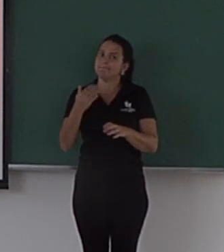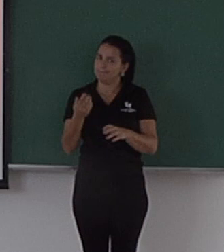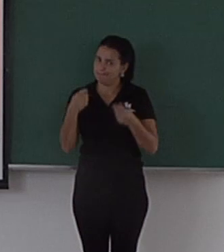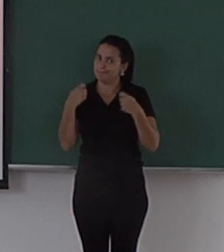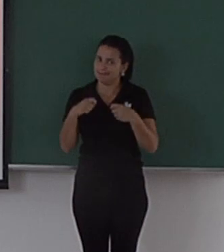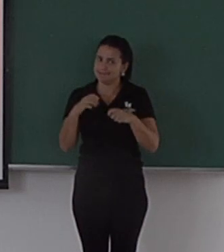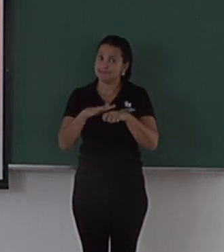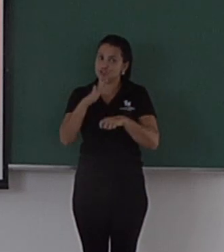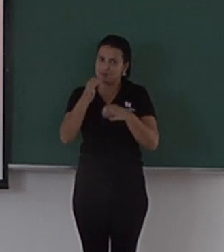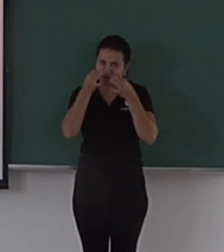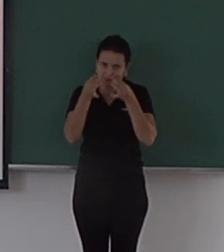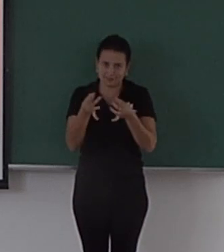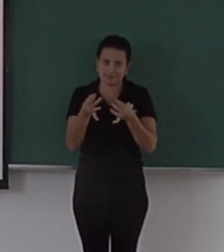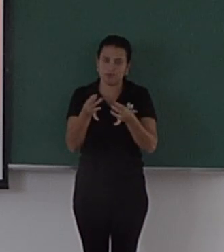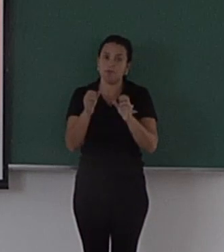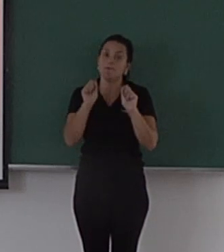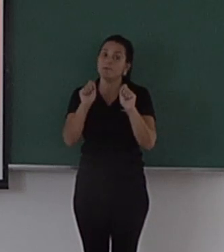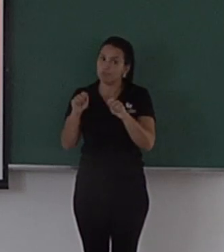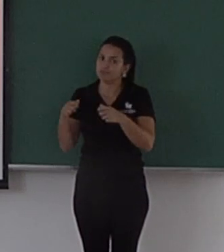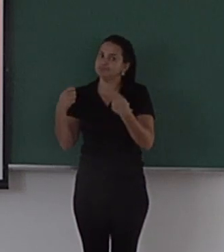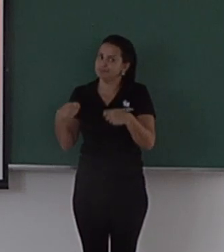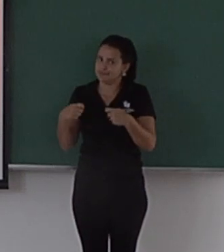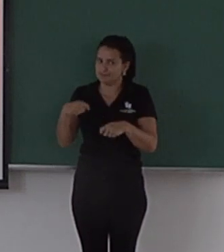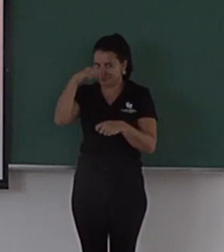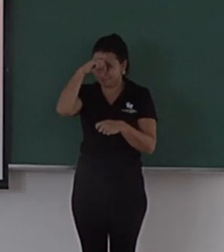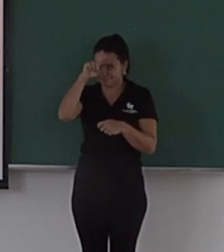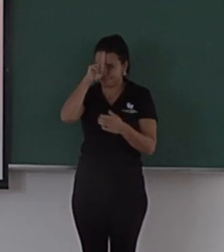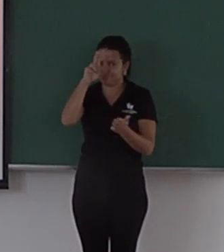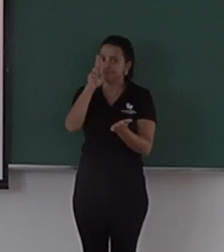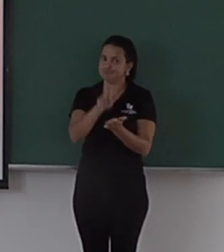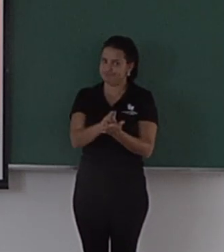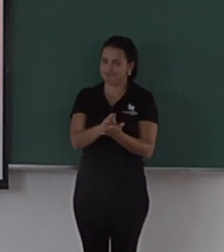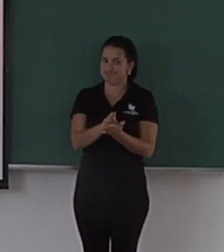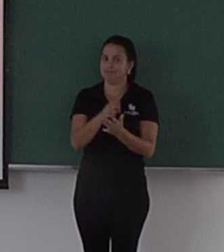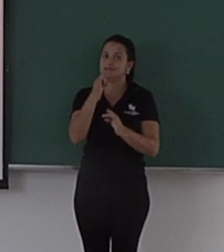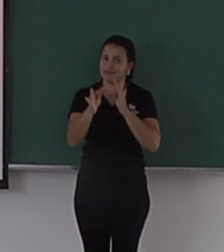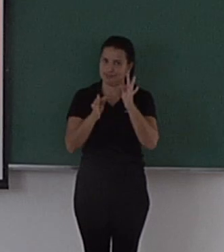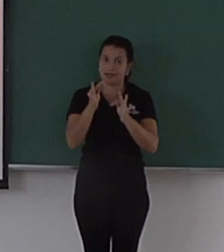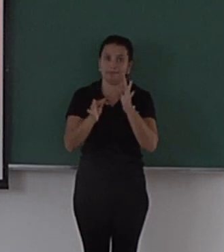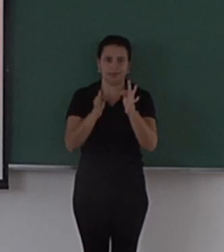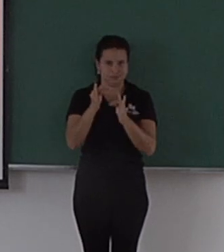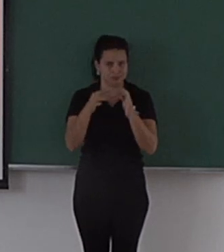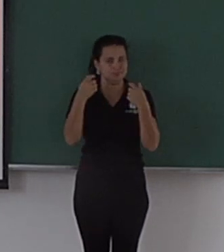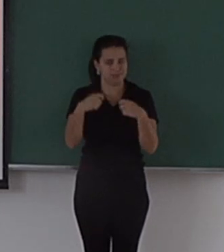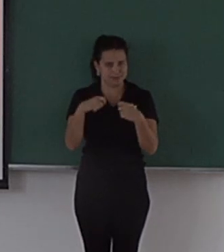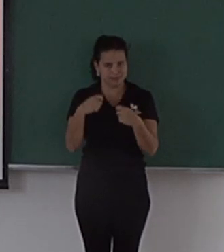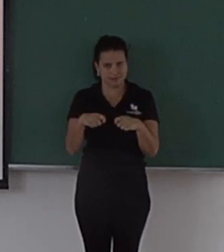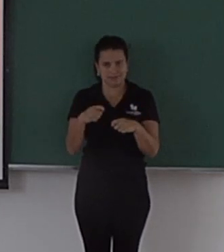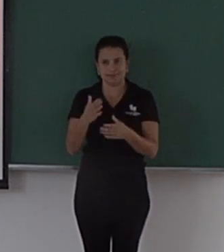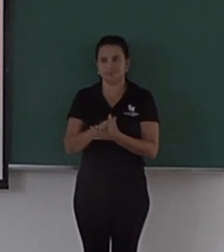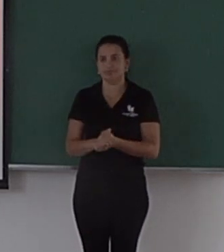toda leva o indivíduo para uma hospitalização, para um centro de tratamento de queimados, né? E a gente precisa, às